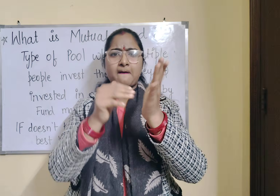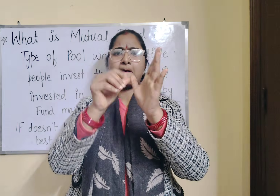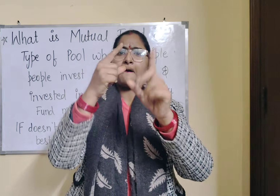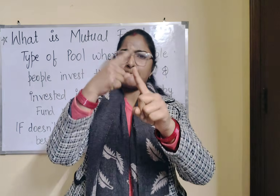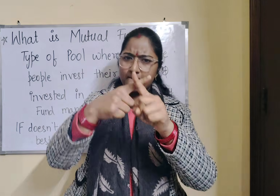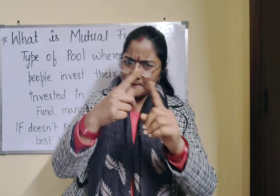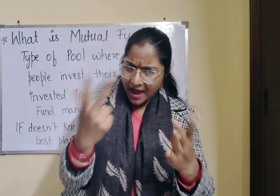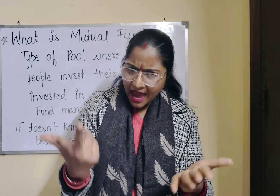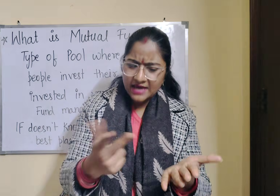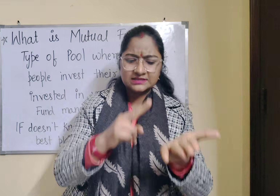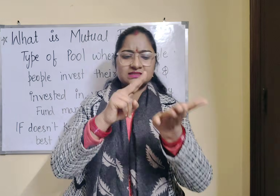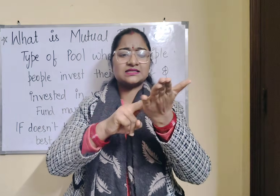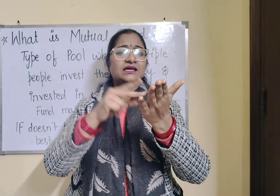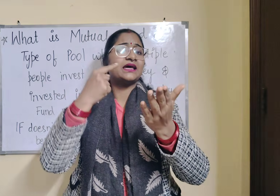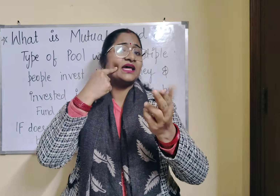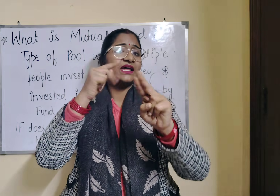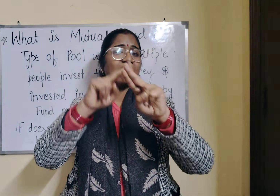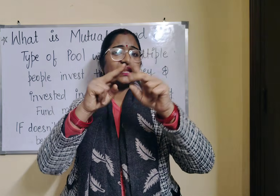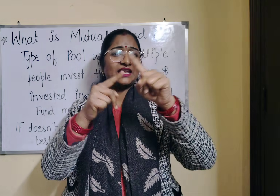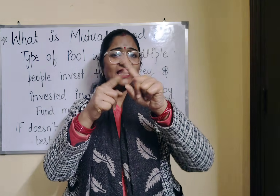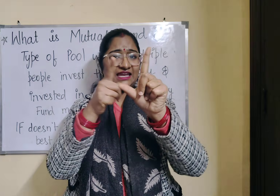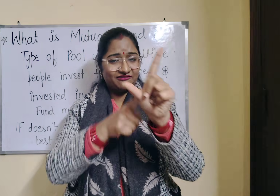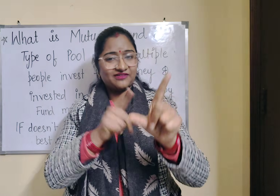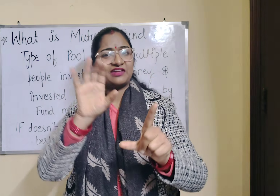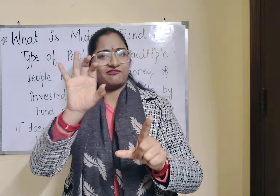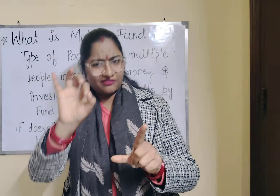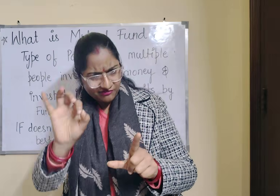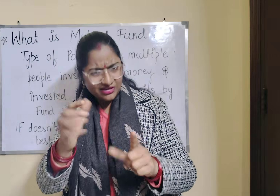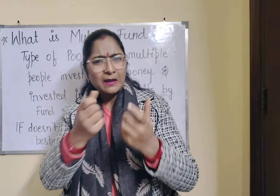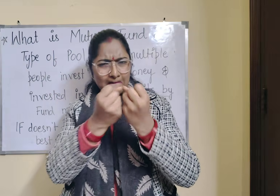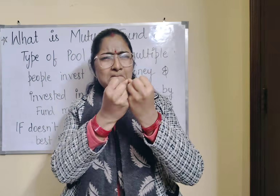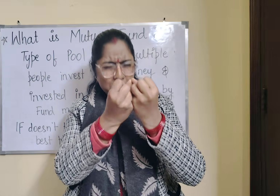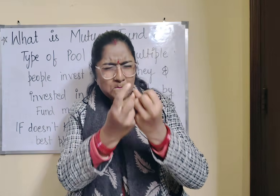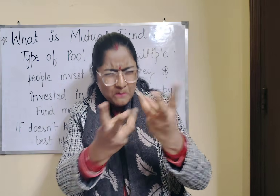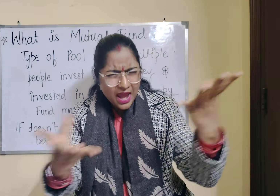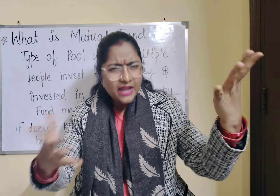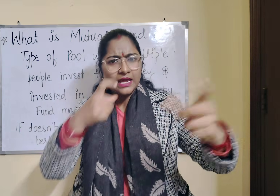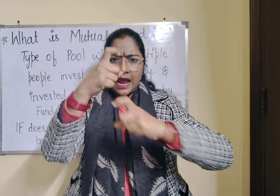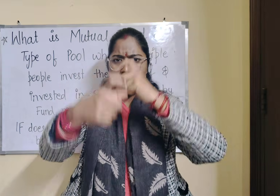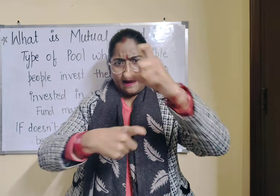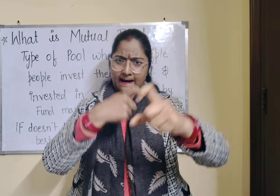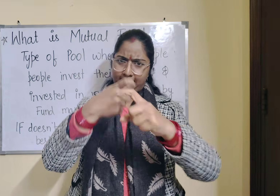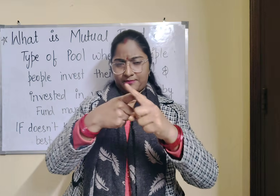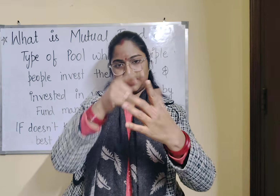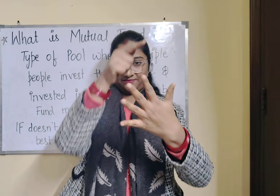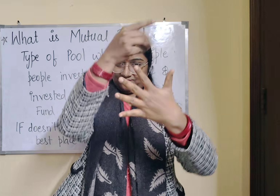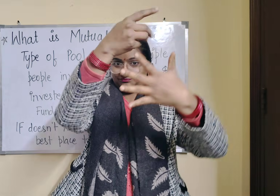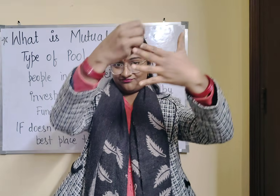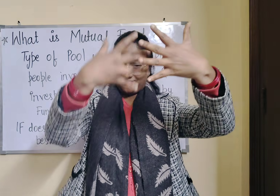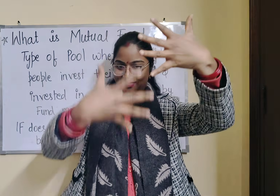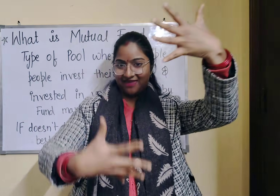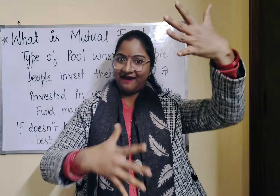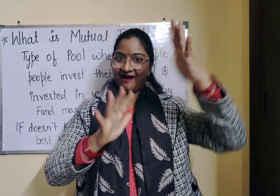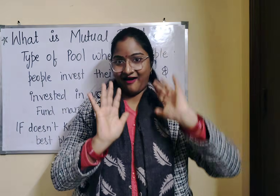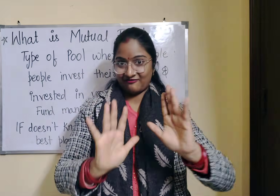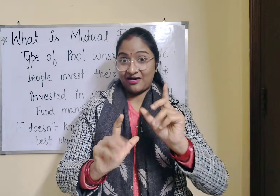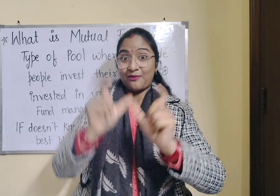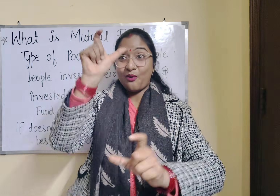के तौर पे मैं बता रही हूँ, जैसे बहुत बड़ी बड़ी कंपनी हो गई, टाटा हो गई, मैक्स हो गई, है ना, ऐसे डिफरेंट डिफरेंट कंपनीज़ यहाँ